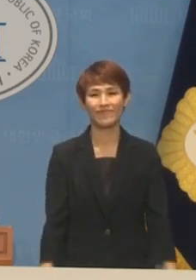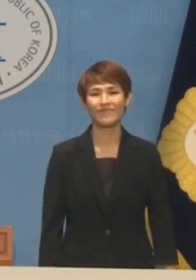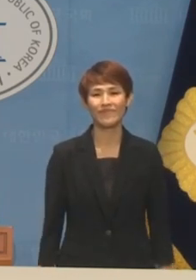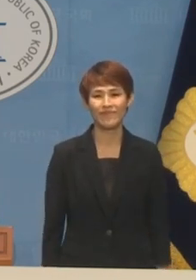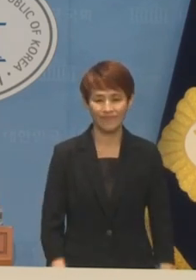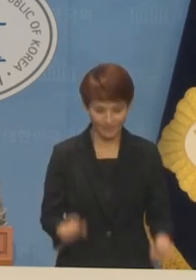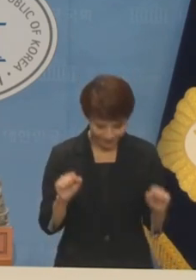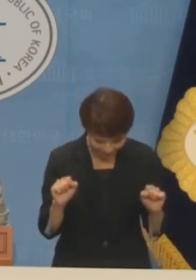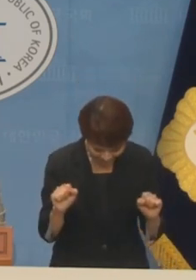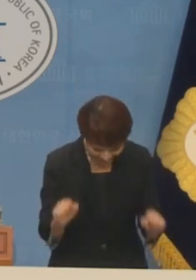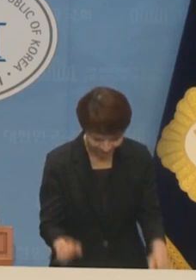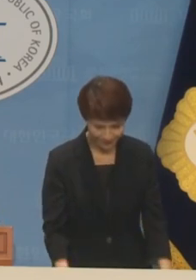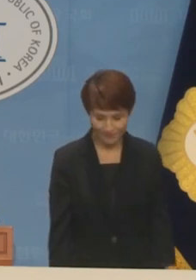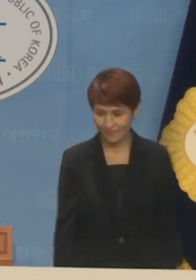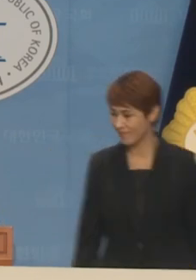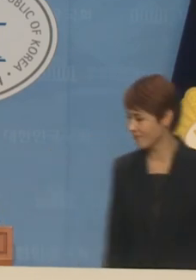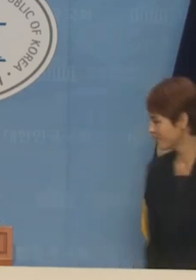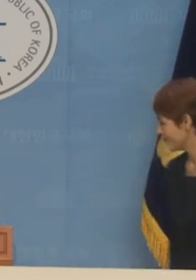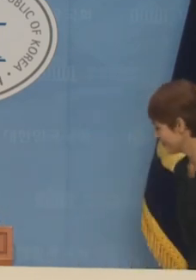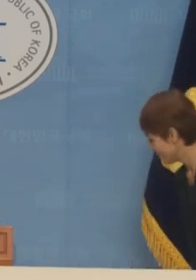하겠습니다. 네, 감사합니다.